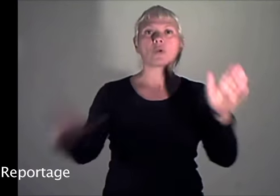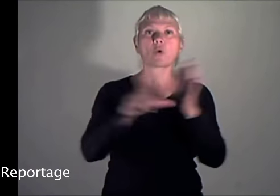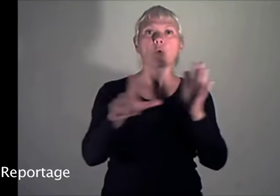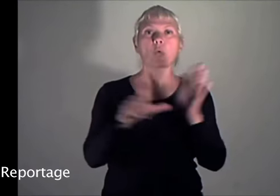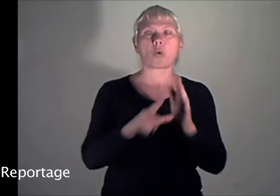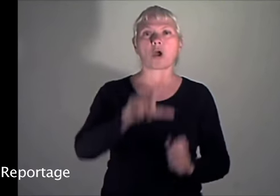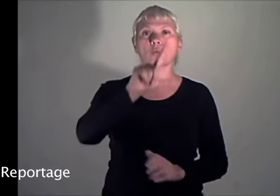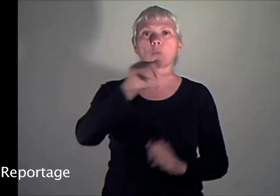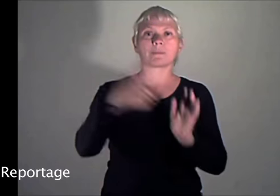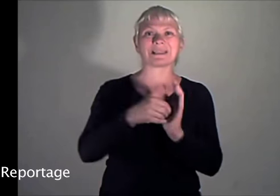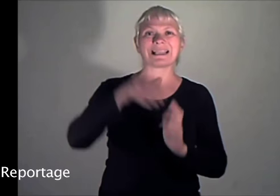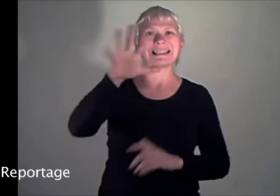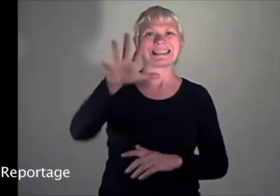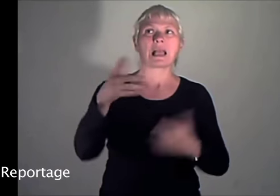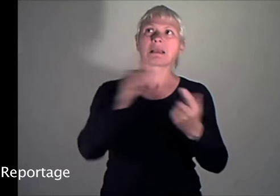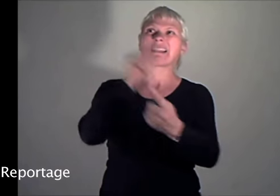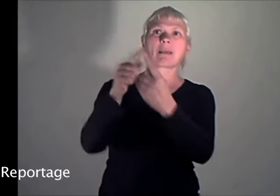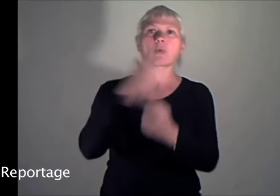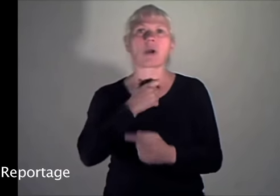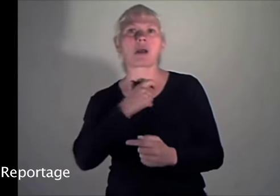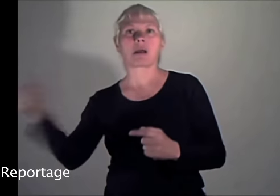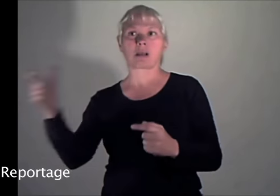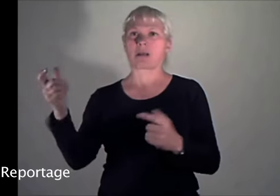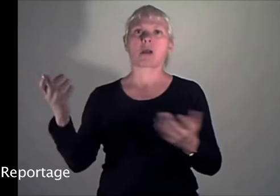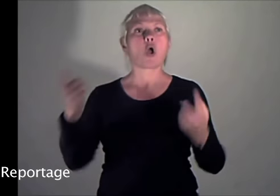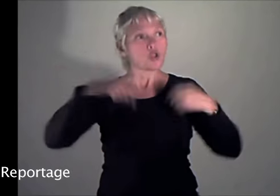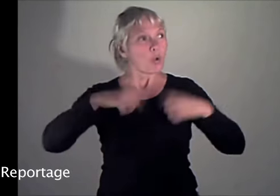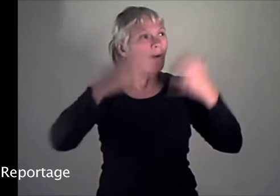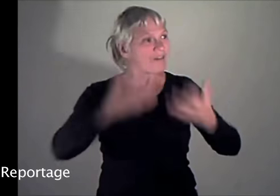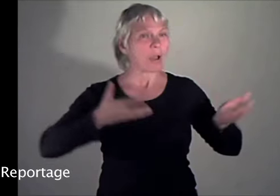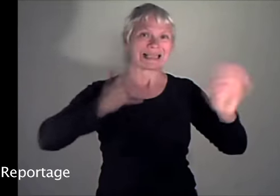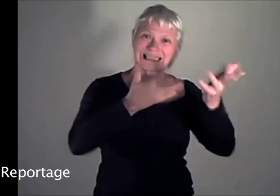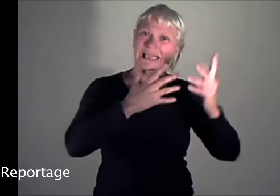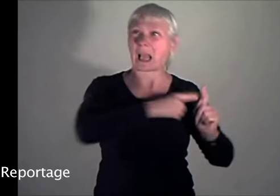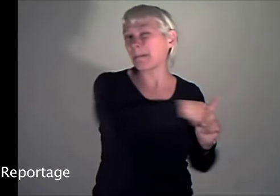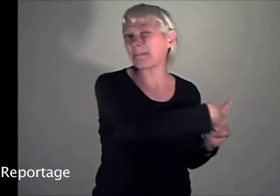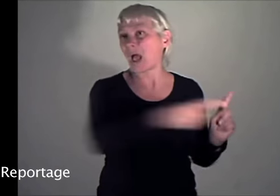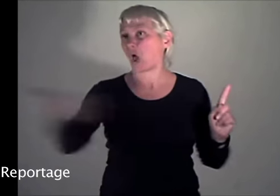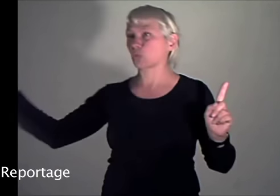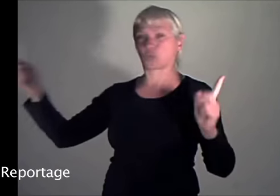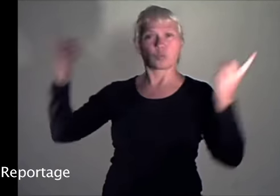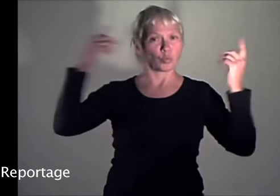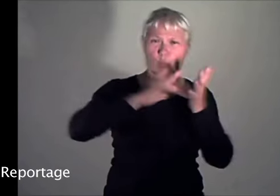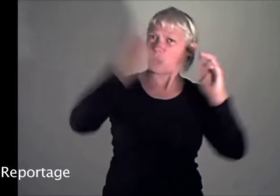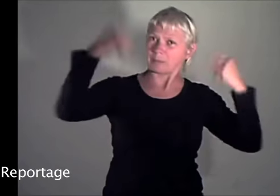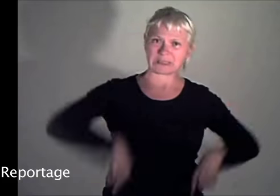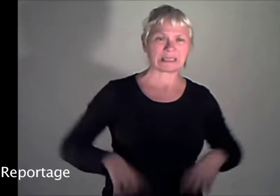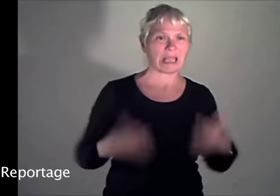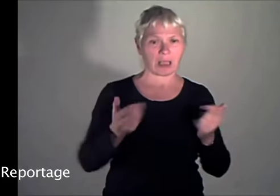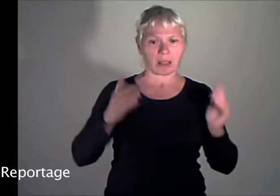juste quelque chose d'accessibilité. Nous, notre langue, nous on veut qu'elle soit dans tous les ministères, pas dans le ministère du handicap, que